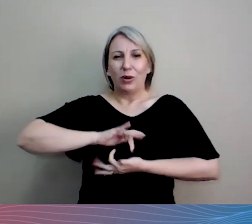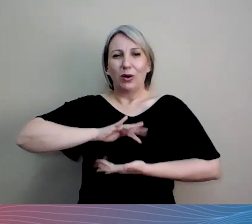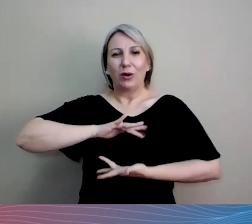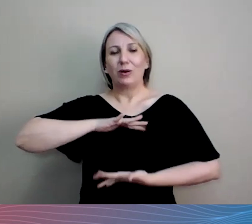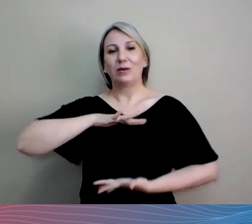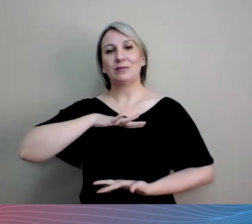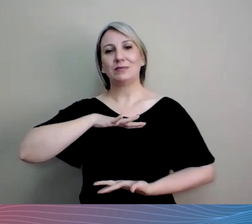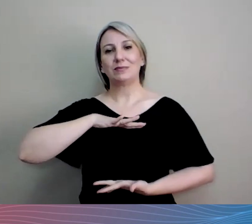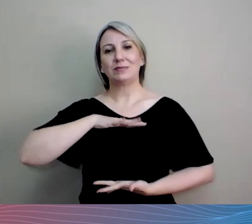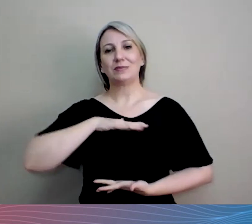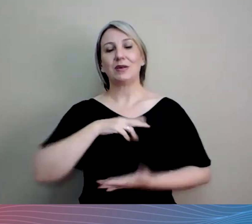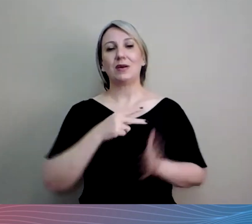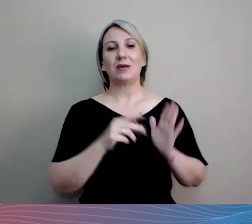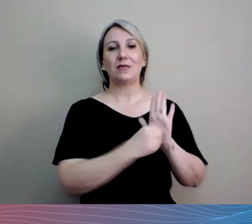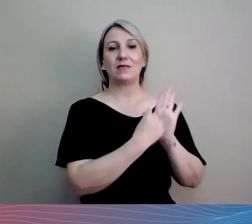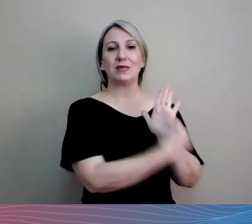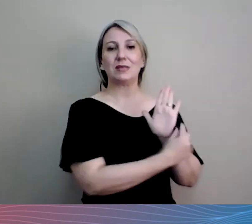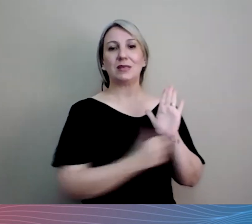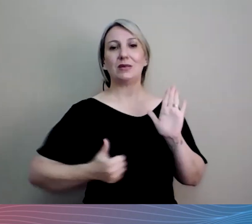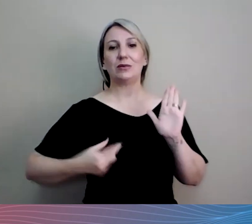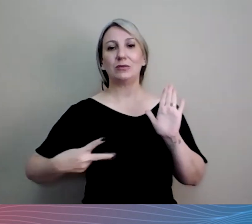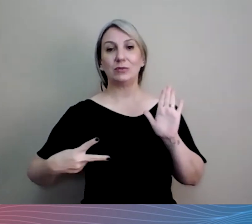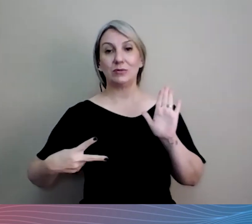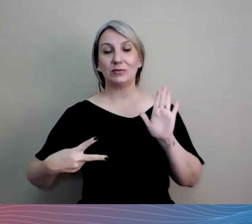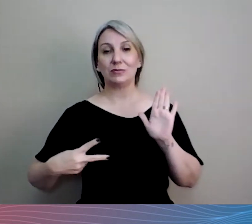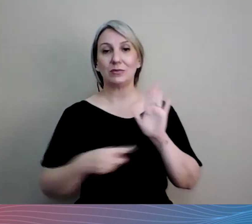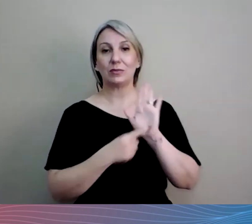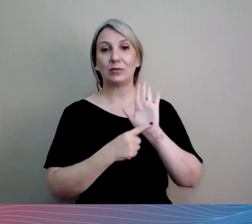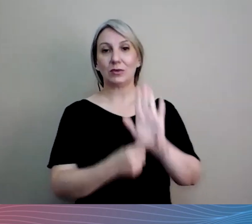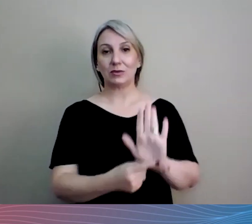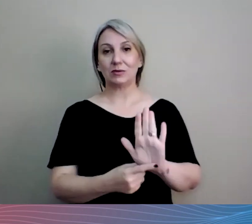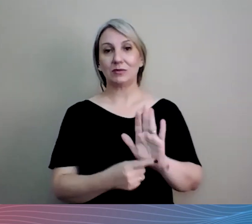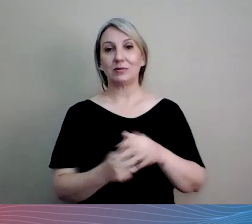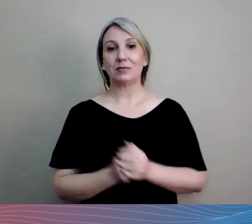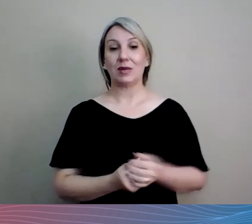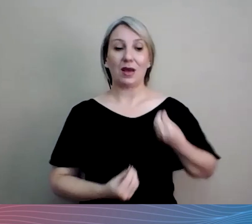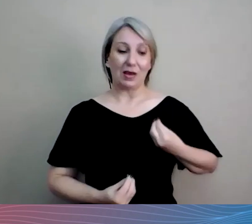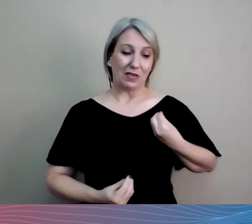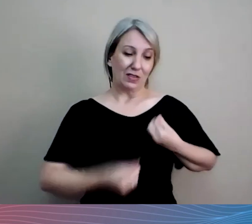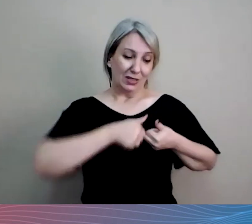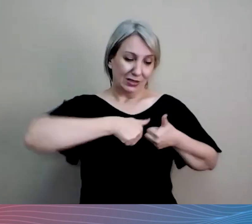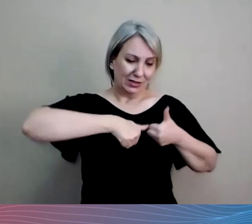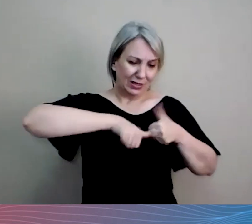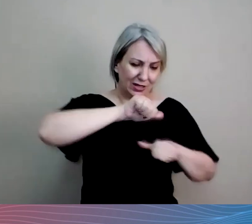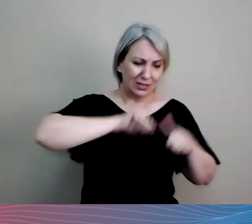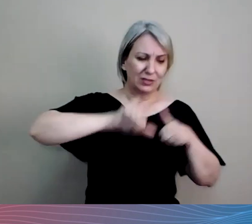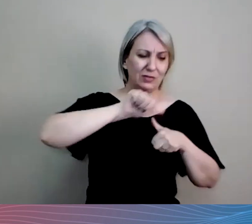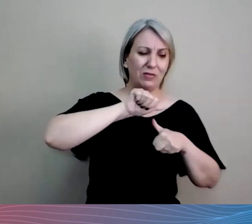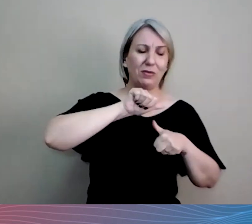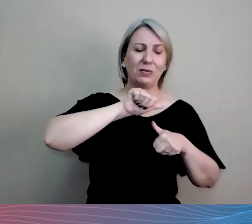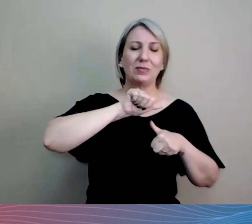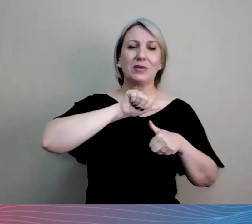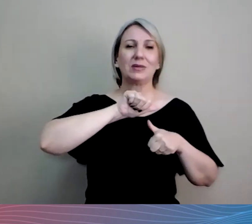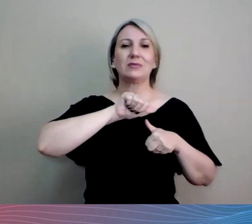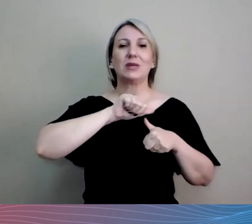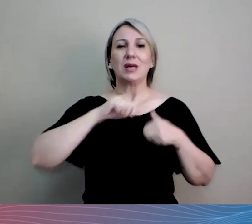12: revesti-vos, pois, como eleitos de Deus, santos e amados, de ternos afetos de